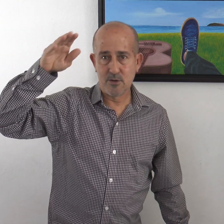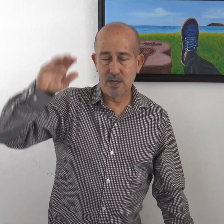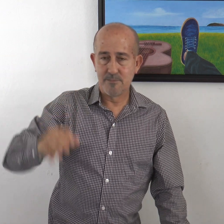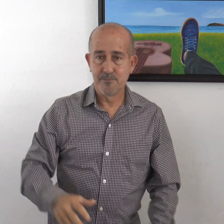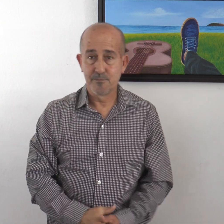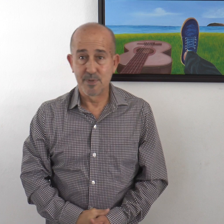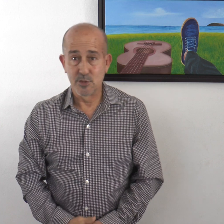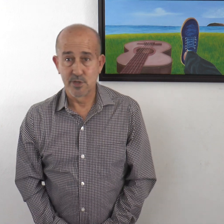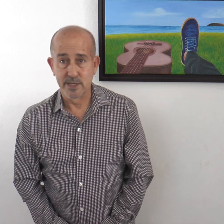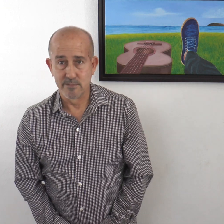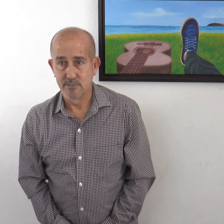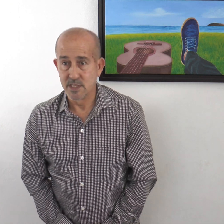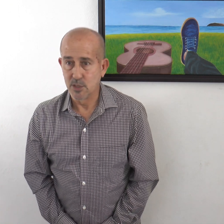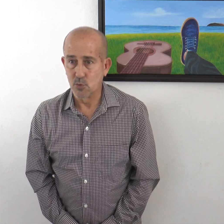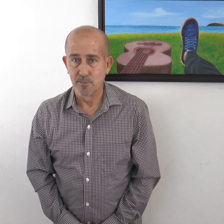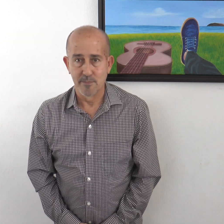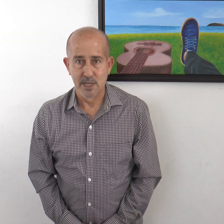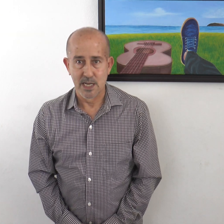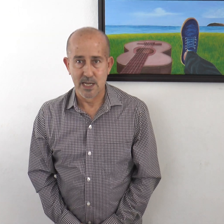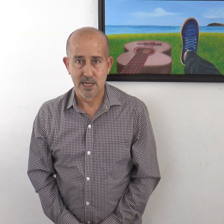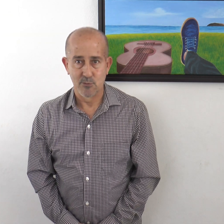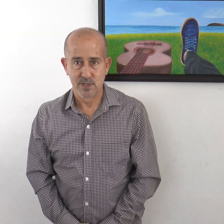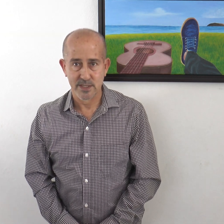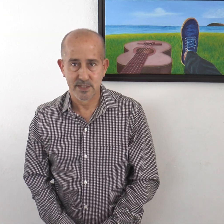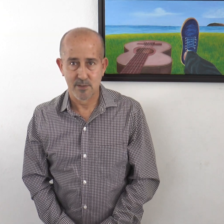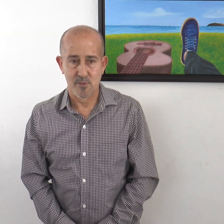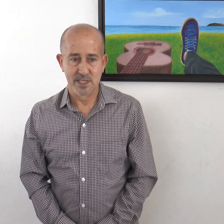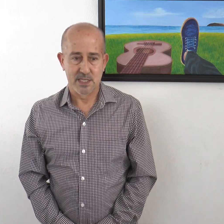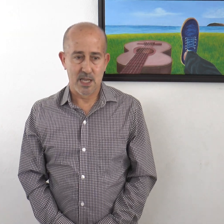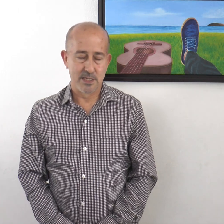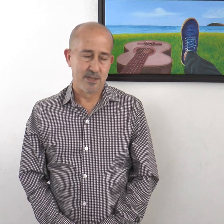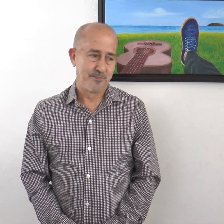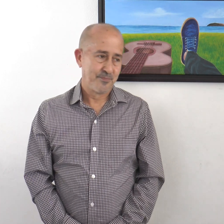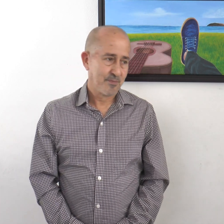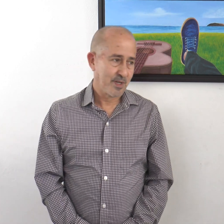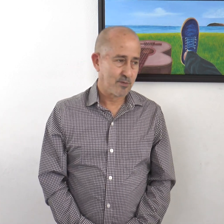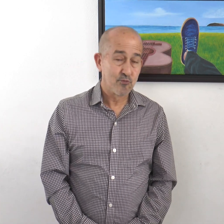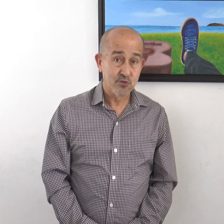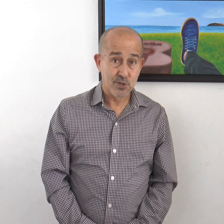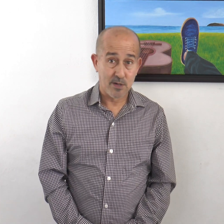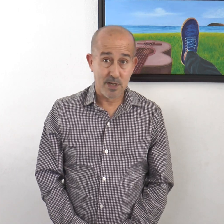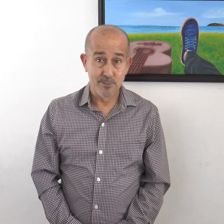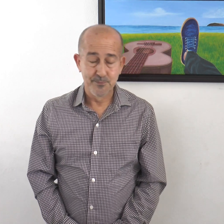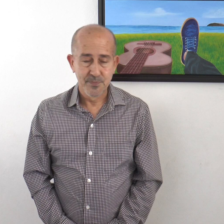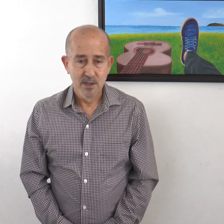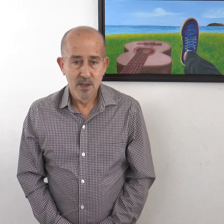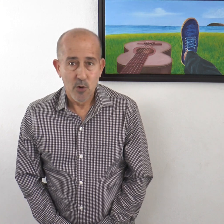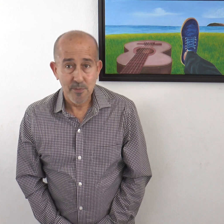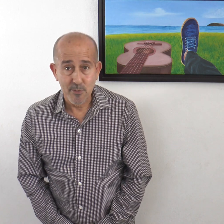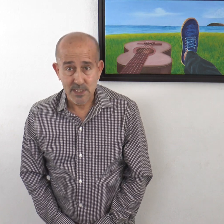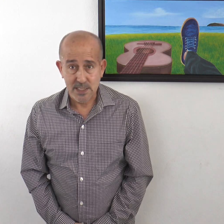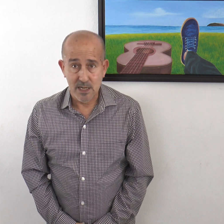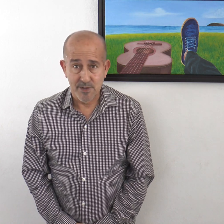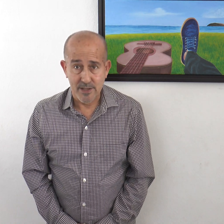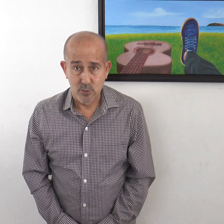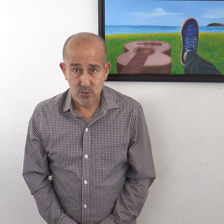Hola. Perdonen y discúlpenme la ausencia momentánea, pero mucho trabajo. Hoy vamos a estar hablando sobre